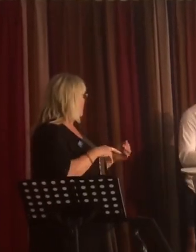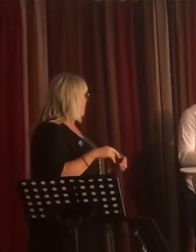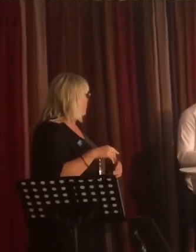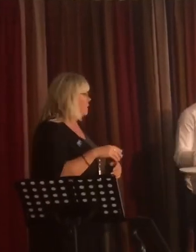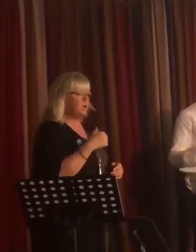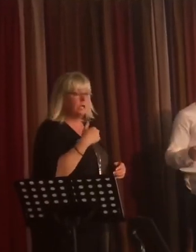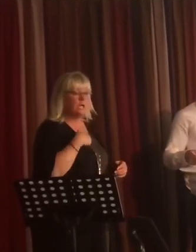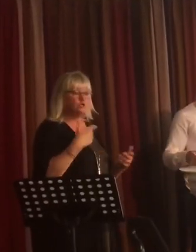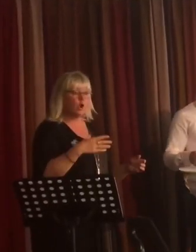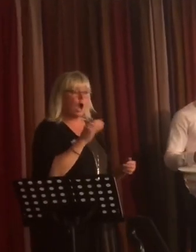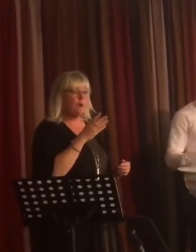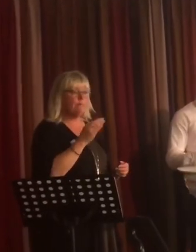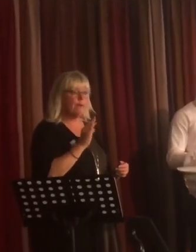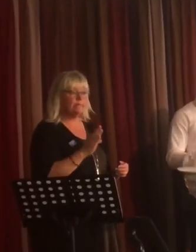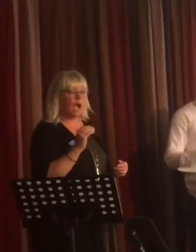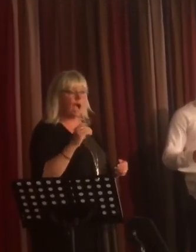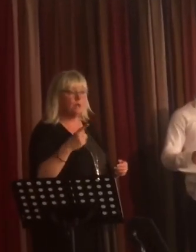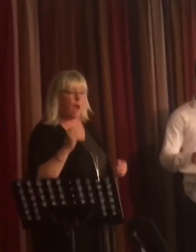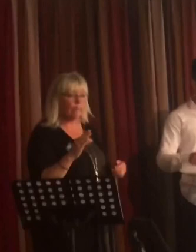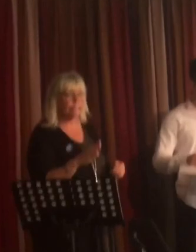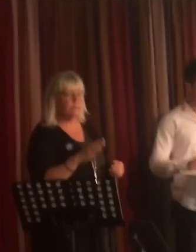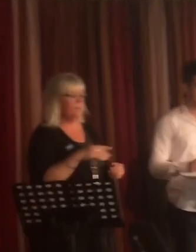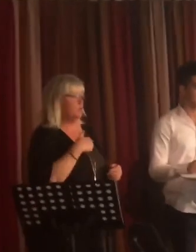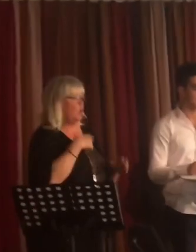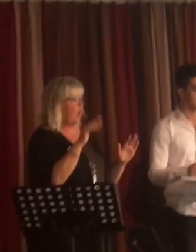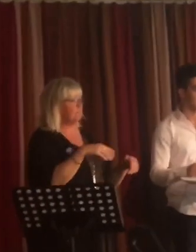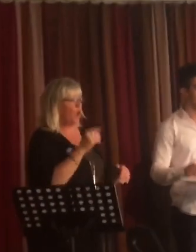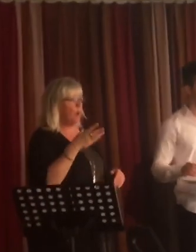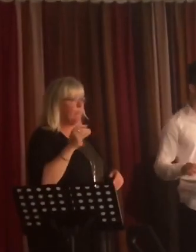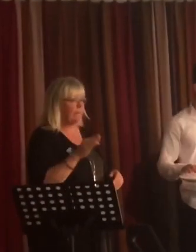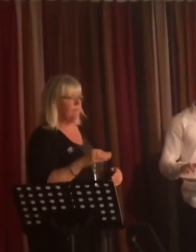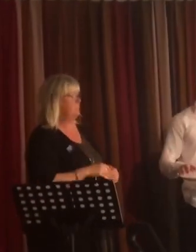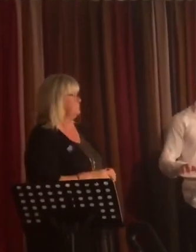Det är jag, Amr Dalat, och jag har gått i Al-Prep.